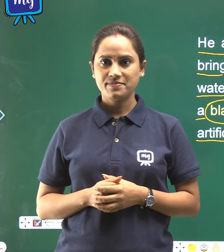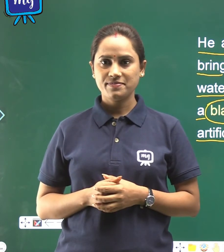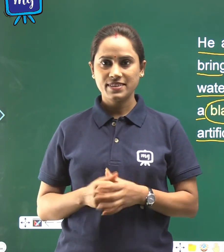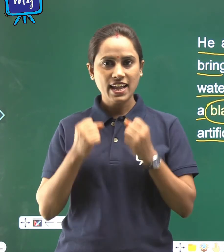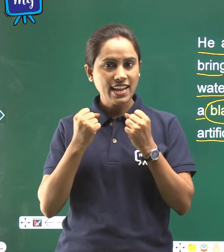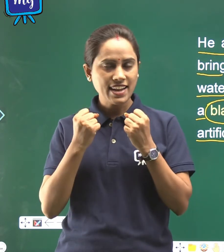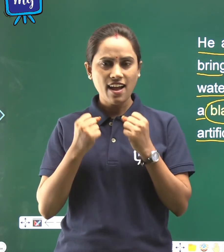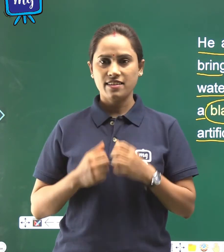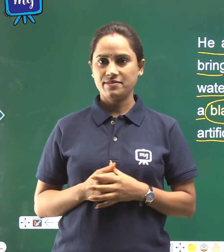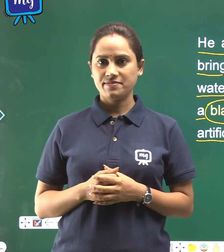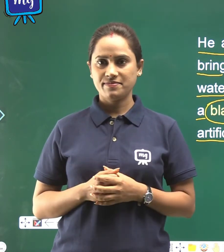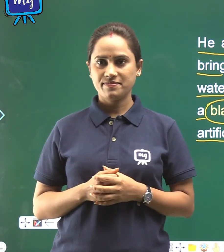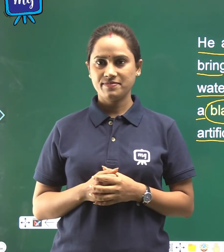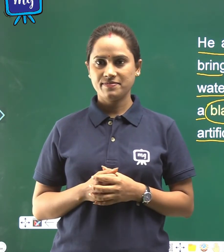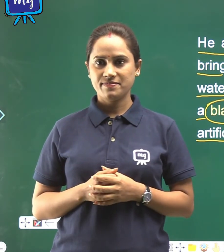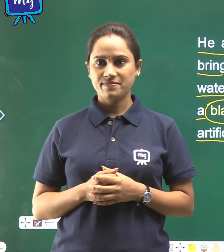ठंडा,